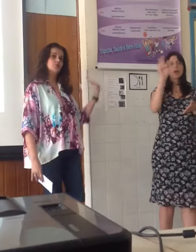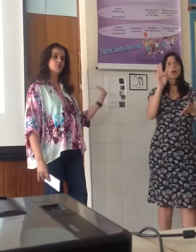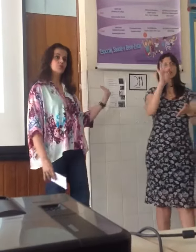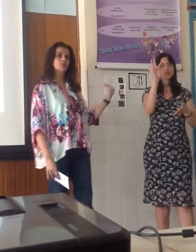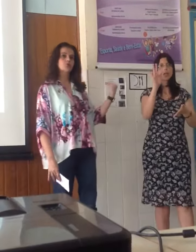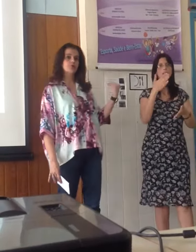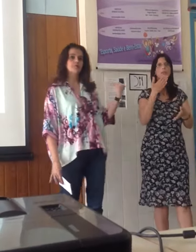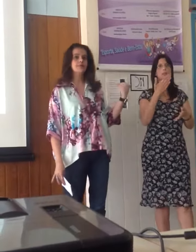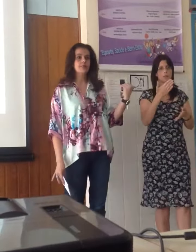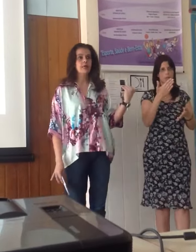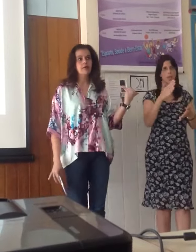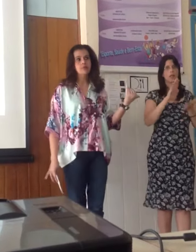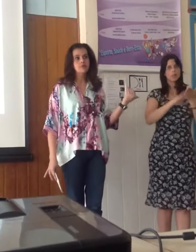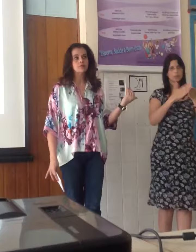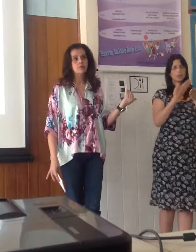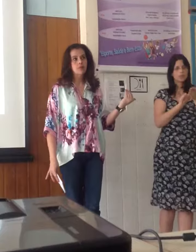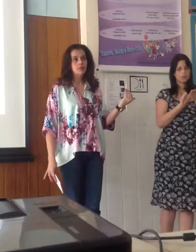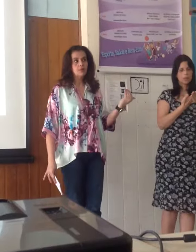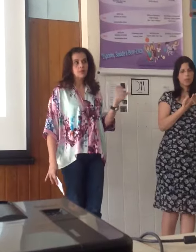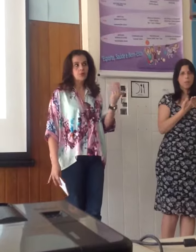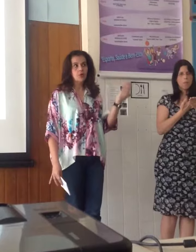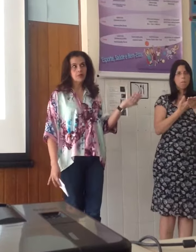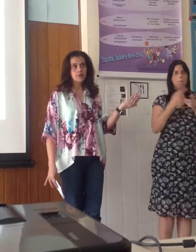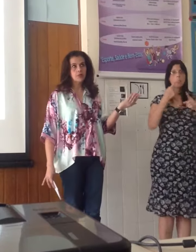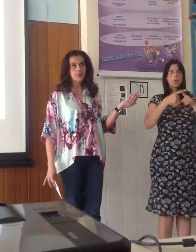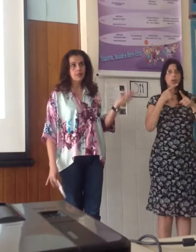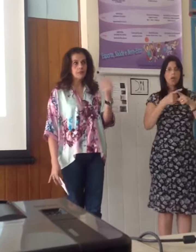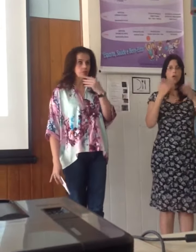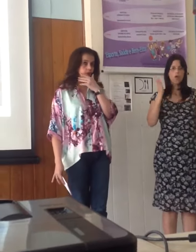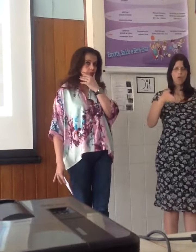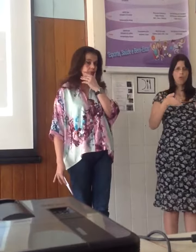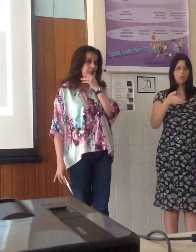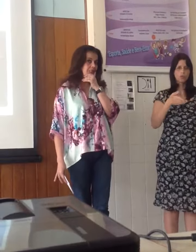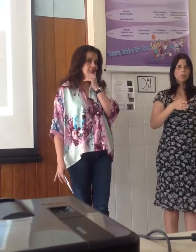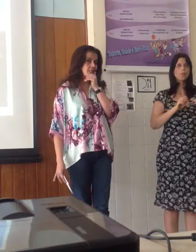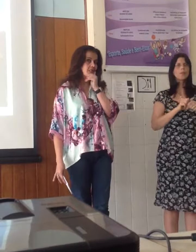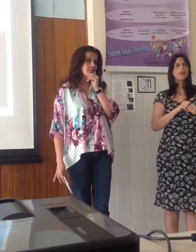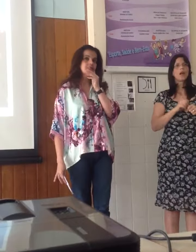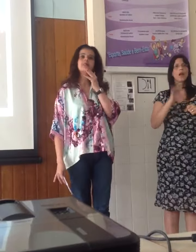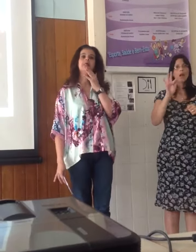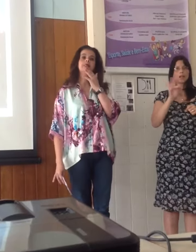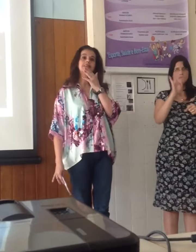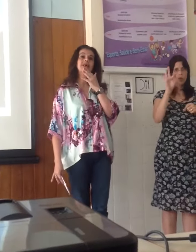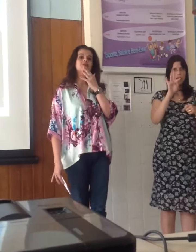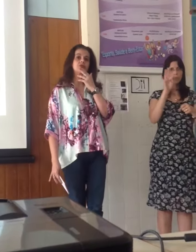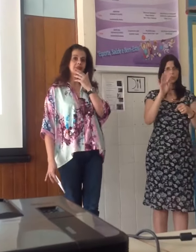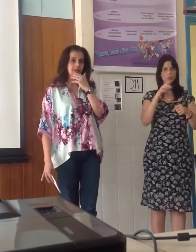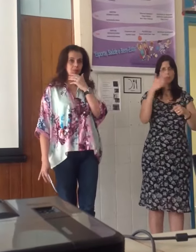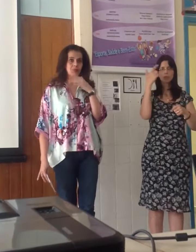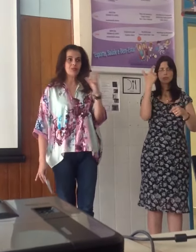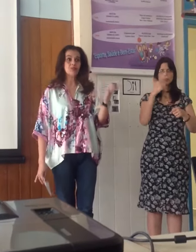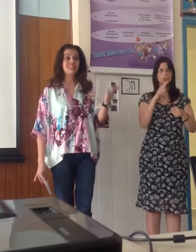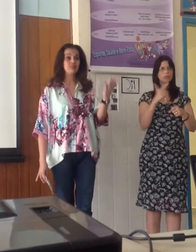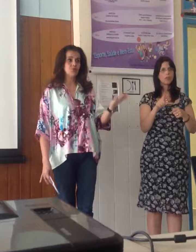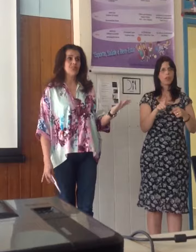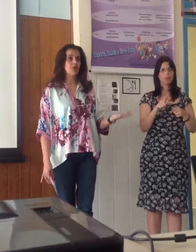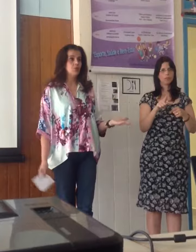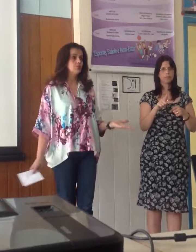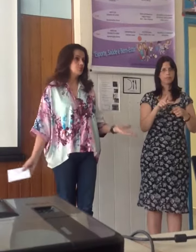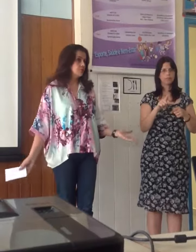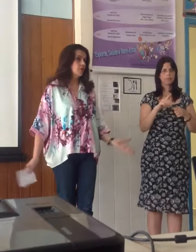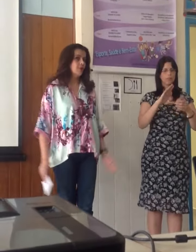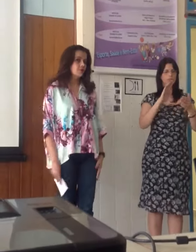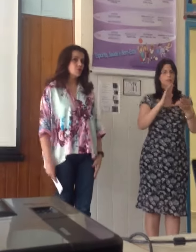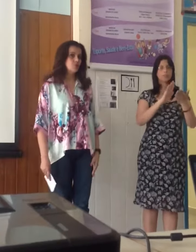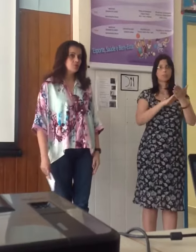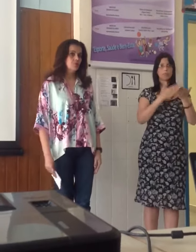os alunos surdos universitários. Escola, se não me engano, de Campinas, temos 7 intérpretes, 200